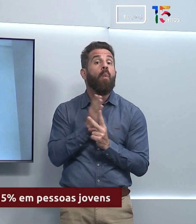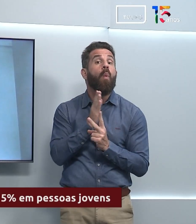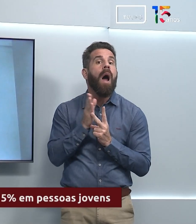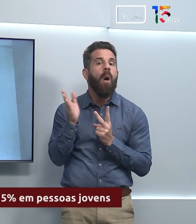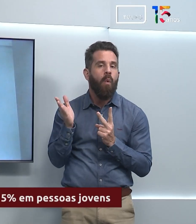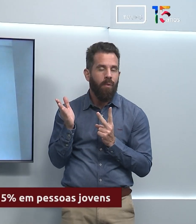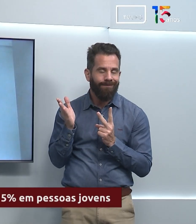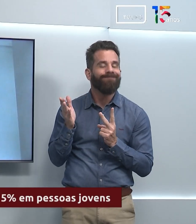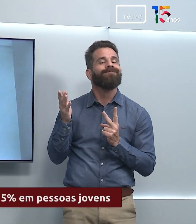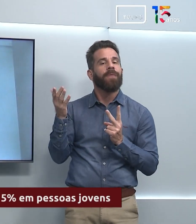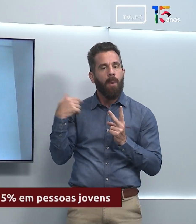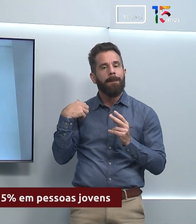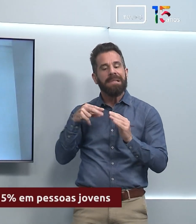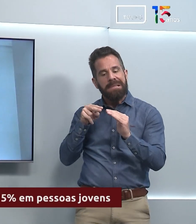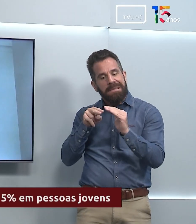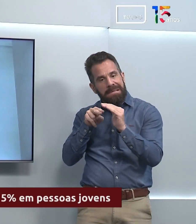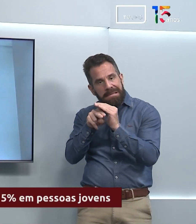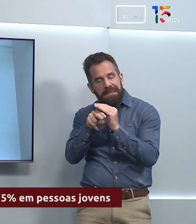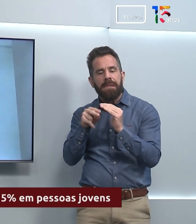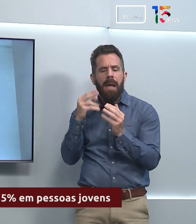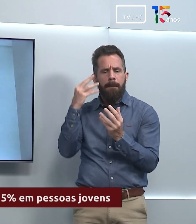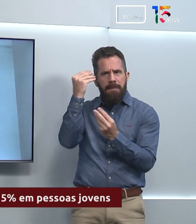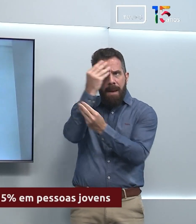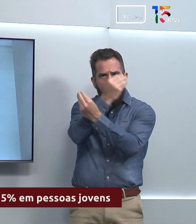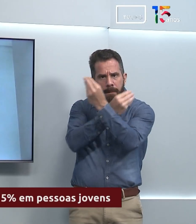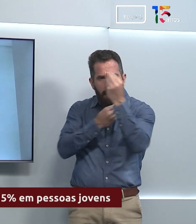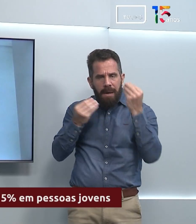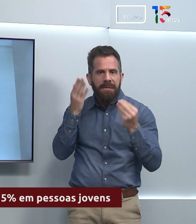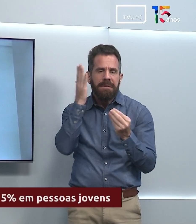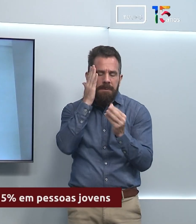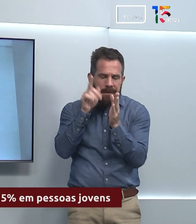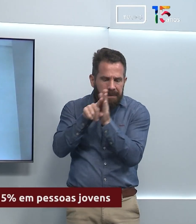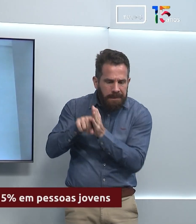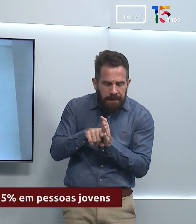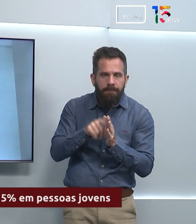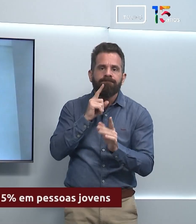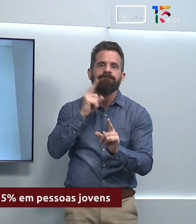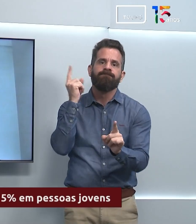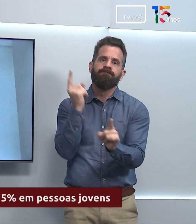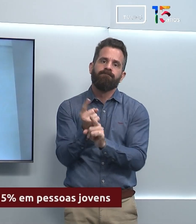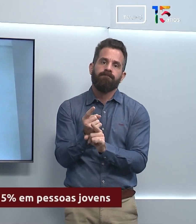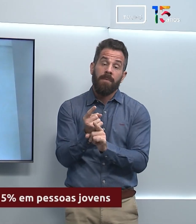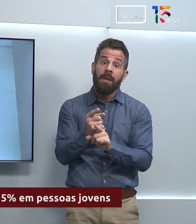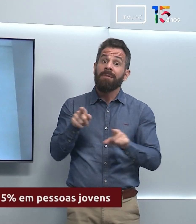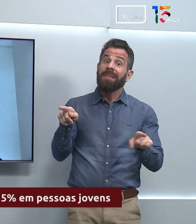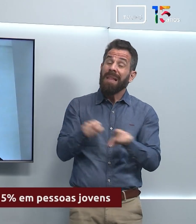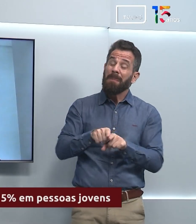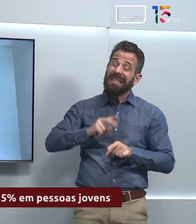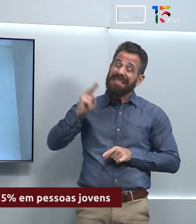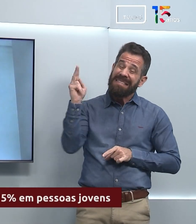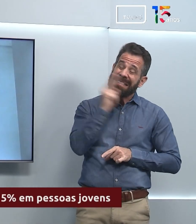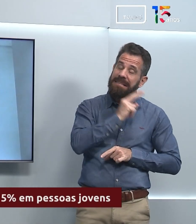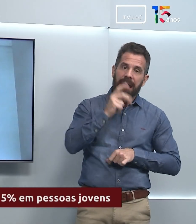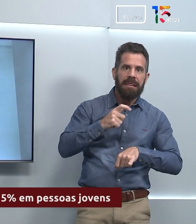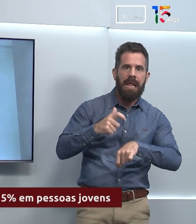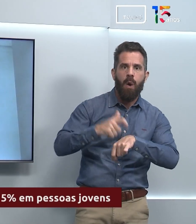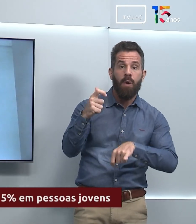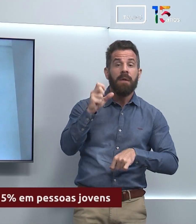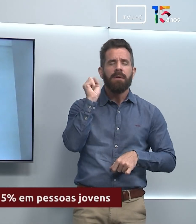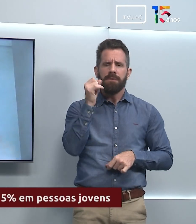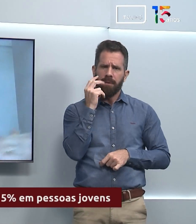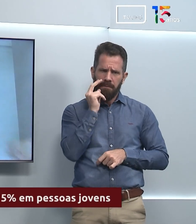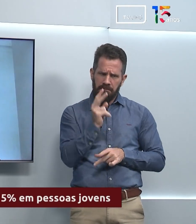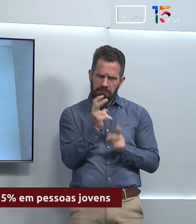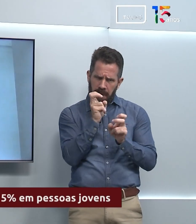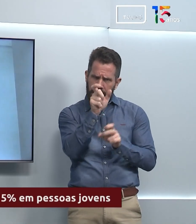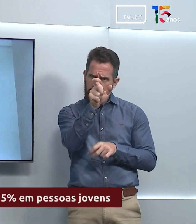tratamento adequado para aquela pessoa. Mas a mensagem principal é que o socorro deve ser imediato. Se a pessoa mesmo está identificando um sinal e sintoma de AVC,